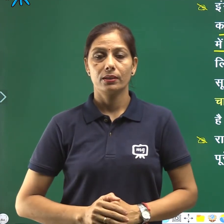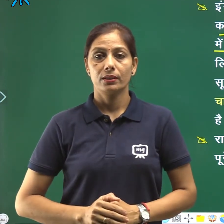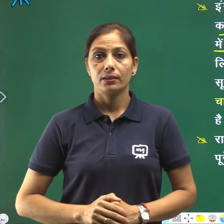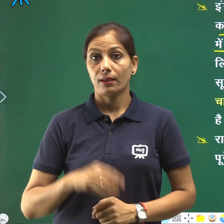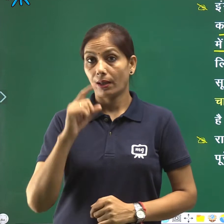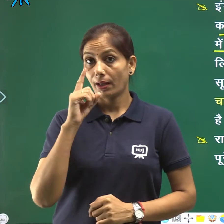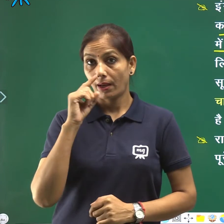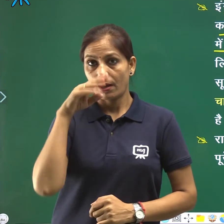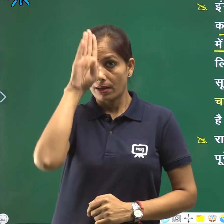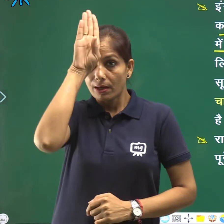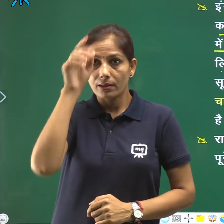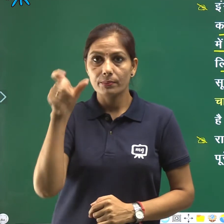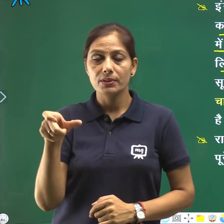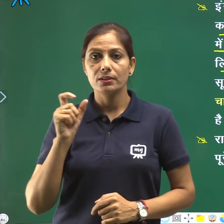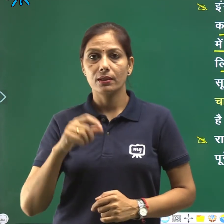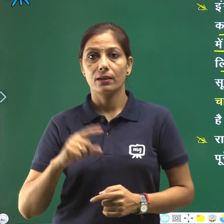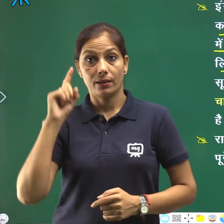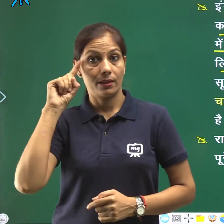रानी के लिए